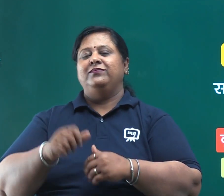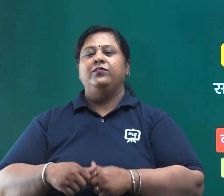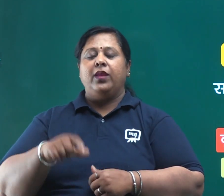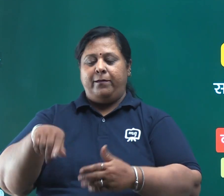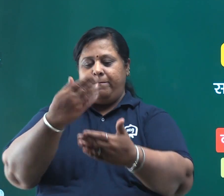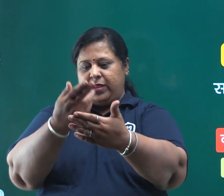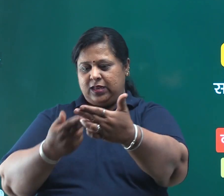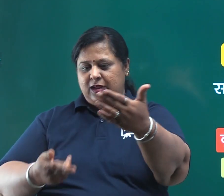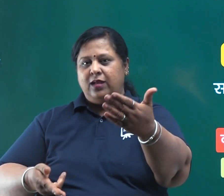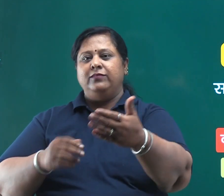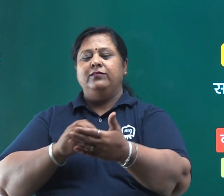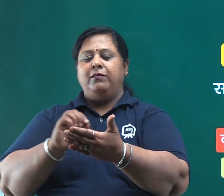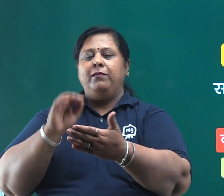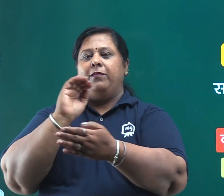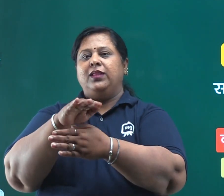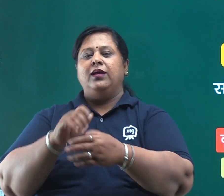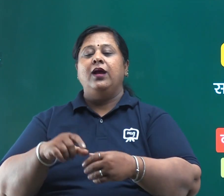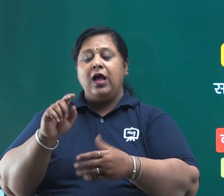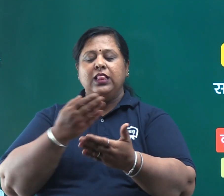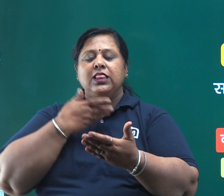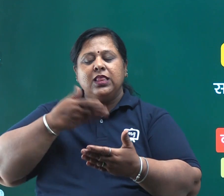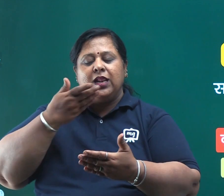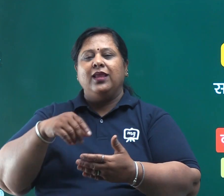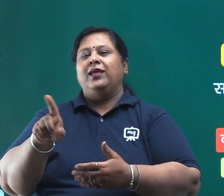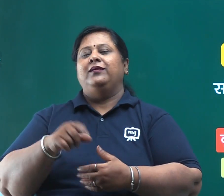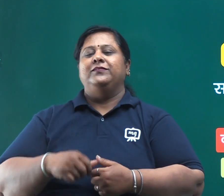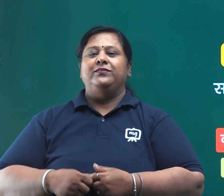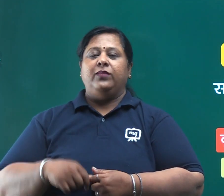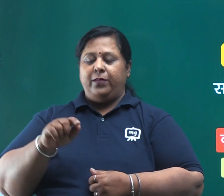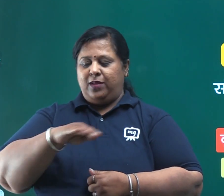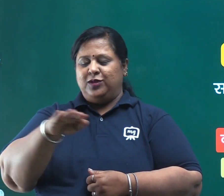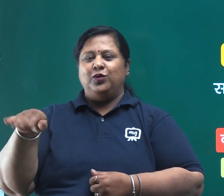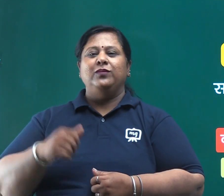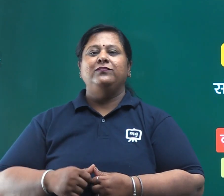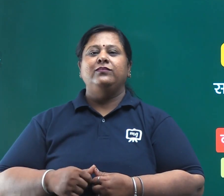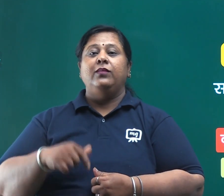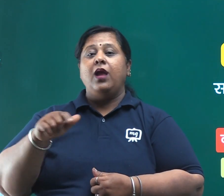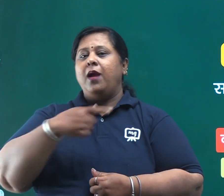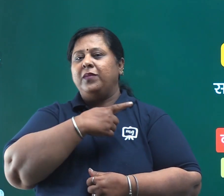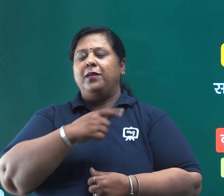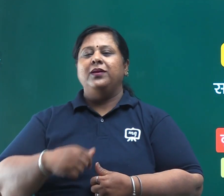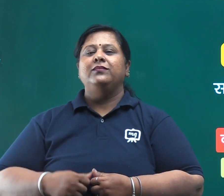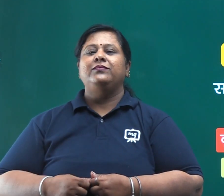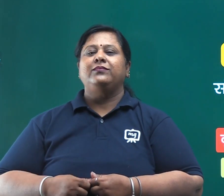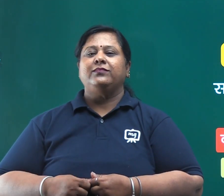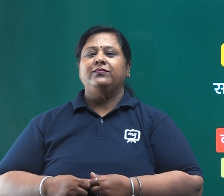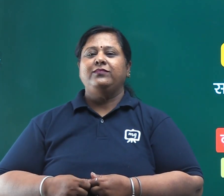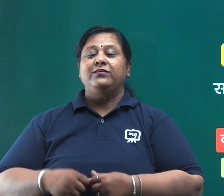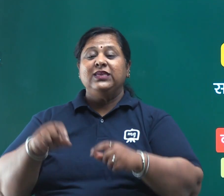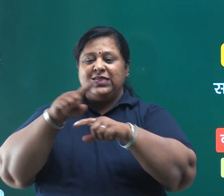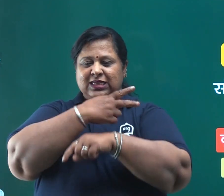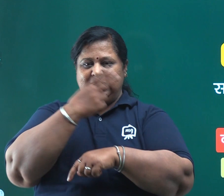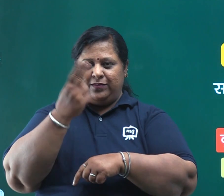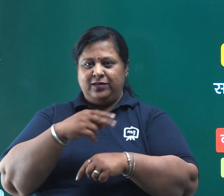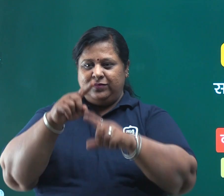पत्र का अध्ययन करेंगे। प्यारे बच्चों, आप यहाँ पर इस चित्र